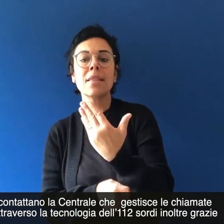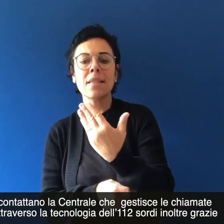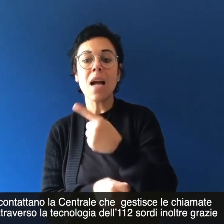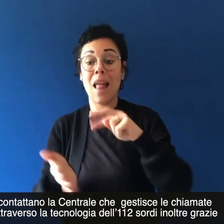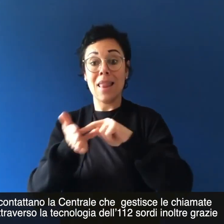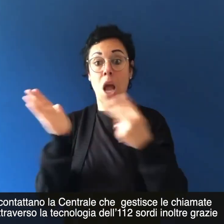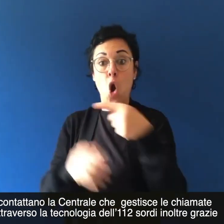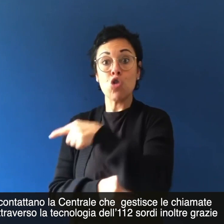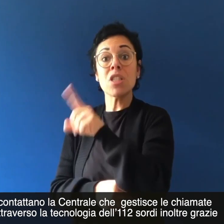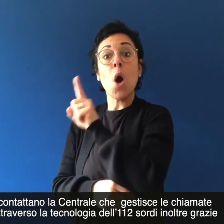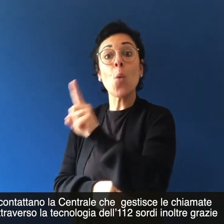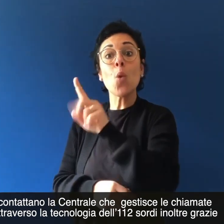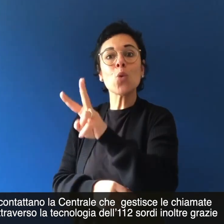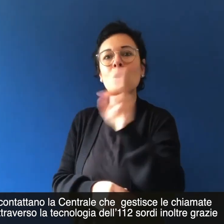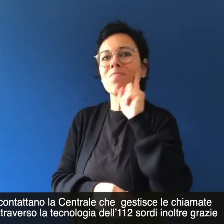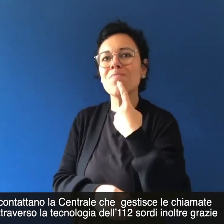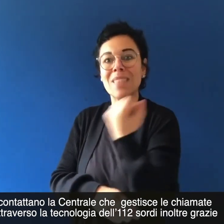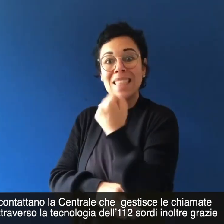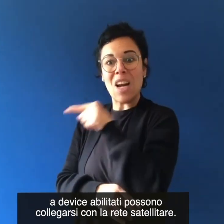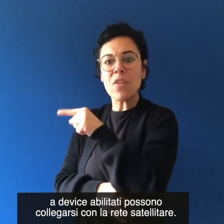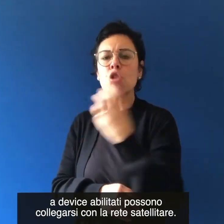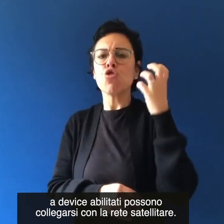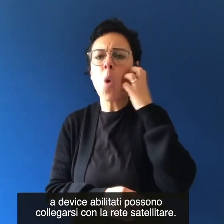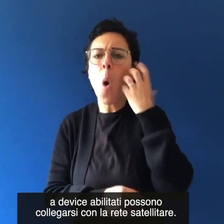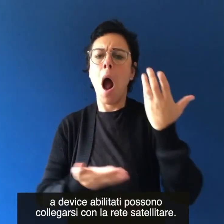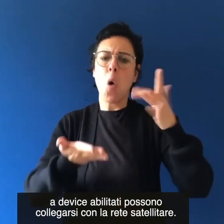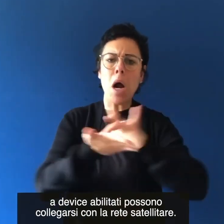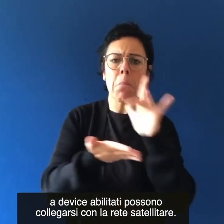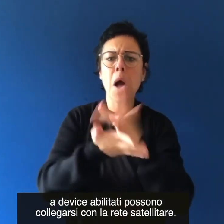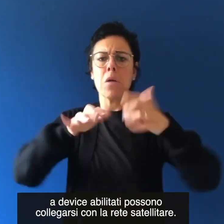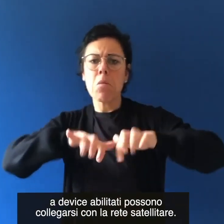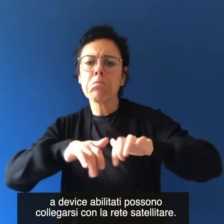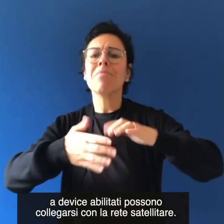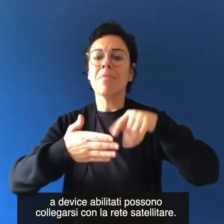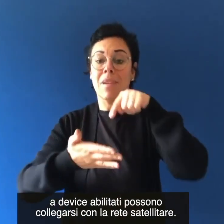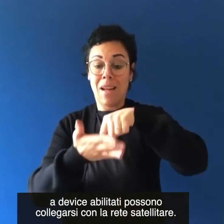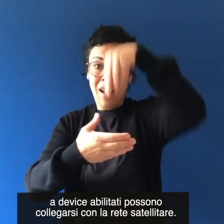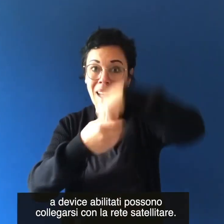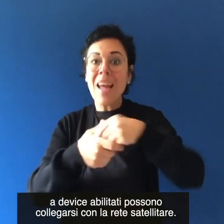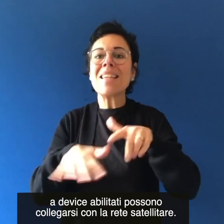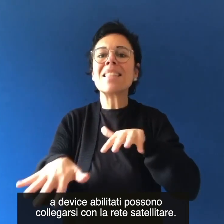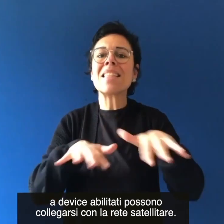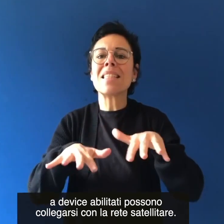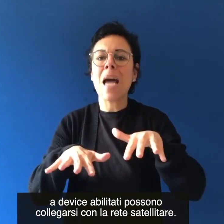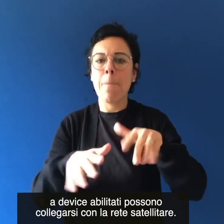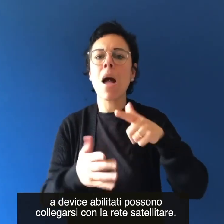del 112 sordi. Inoltre, grazie a device abilitati, possono collegarsi con